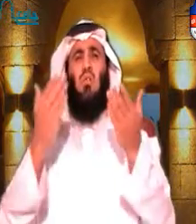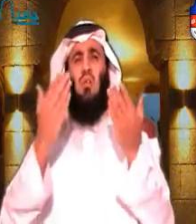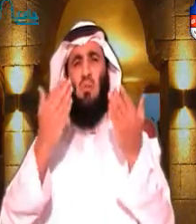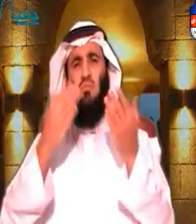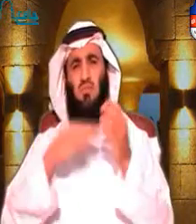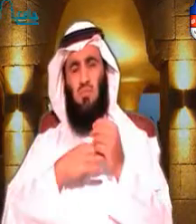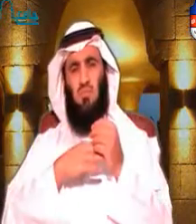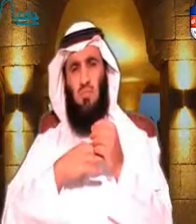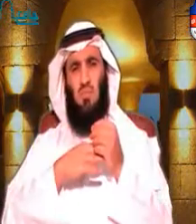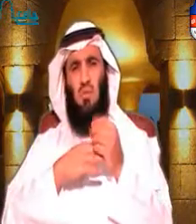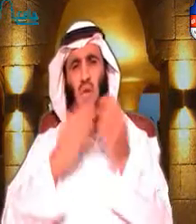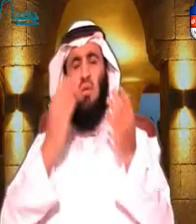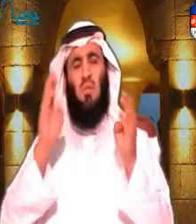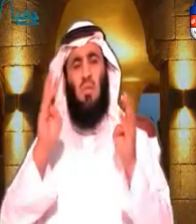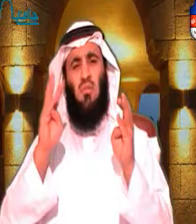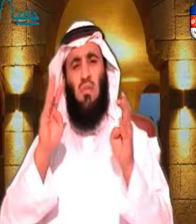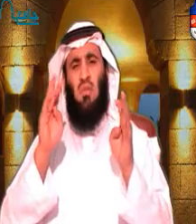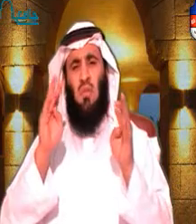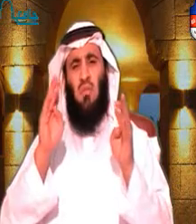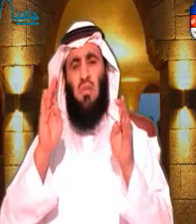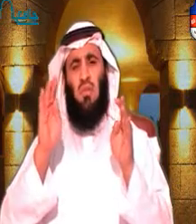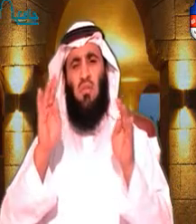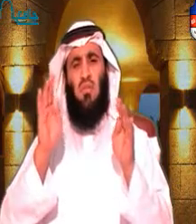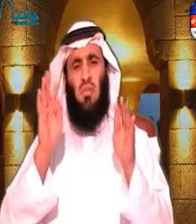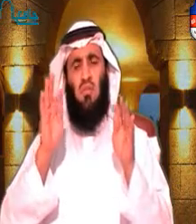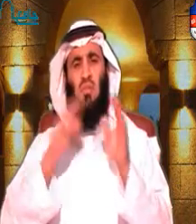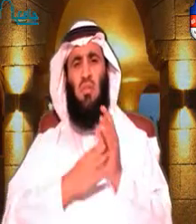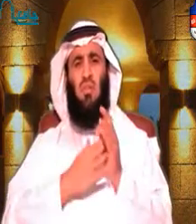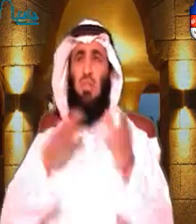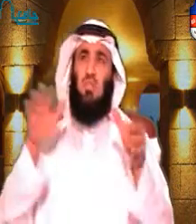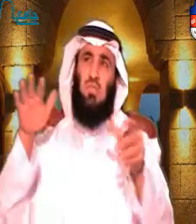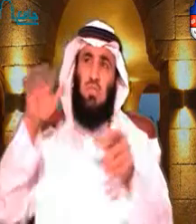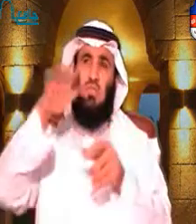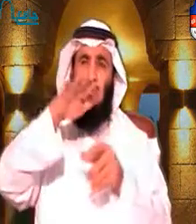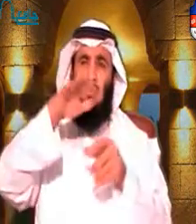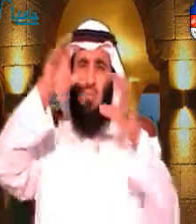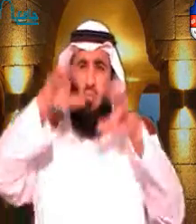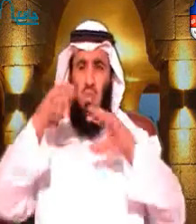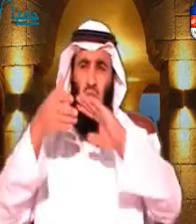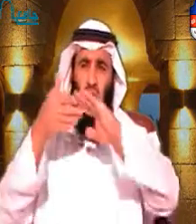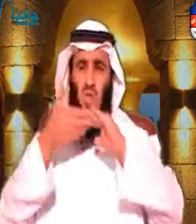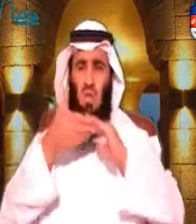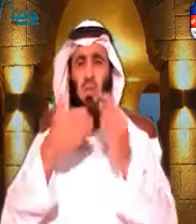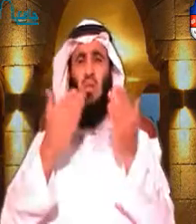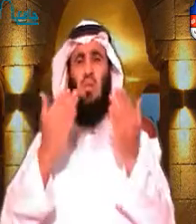إنا نستغفرك إنك كنت غفارا، فأرسل السماء علينا مدرارا يا سميع